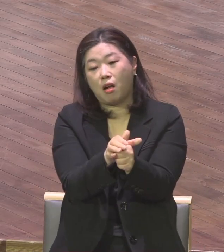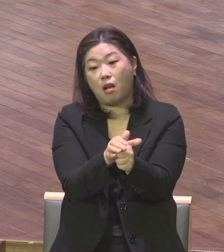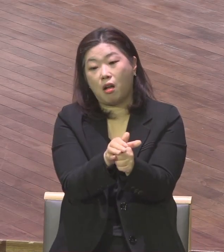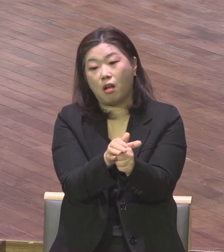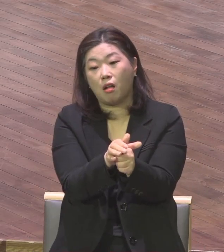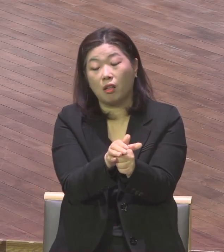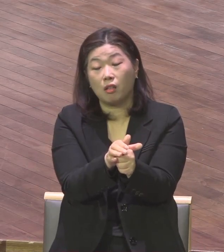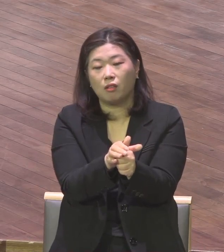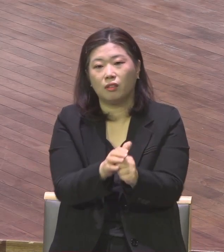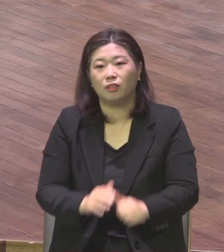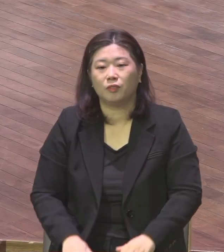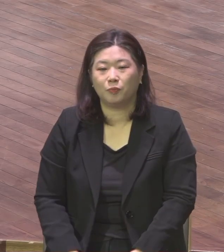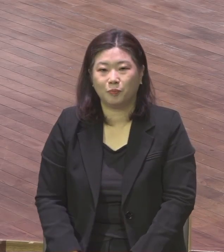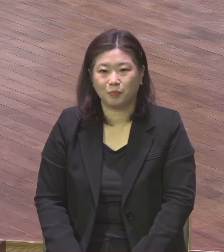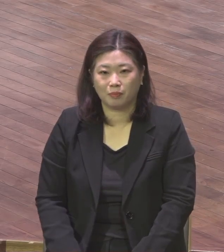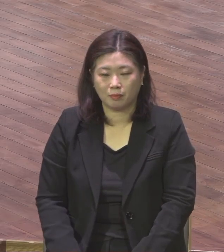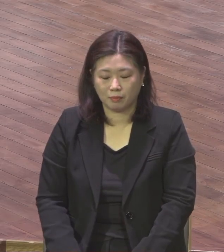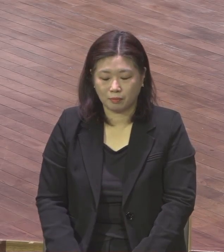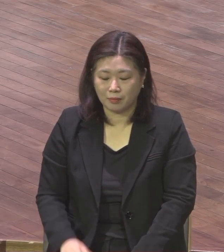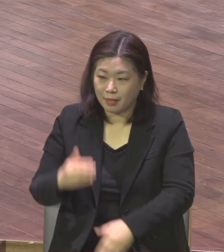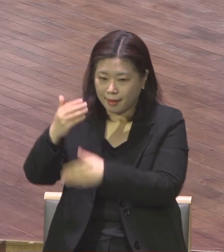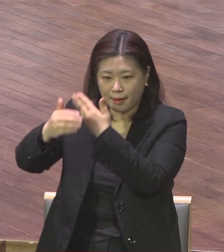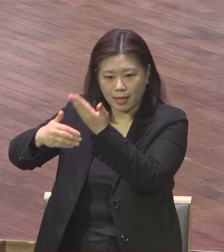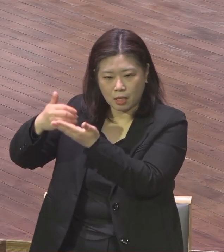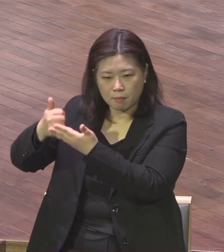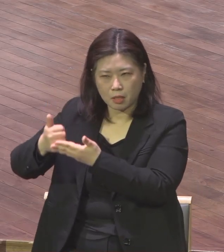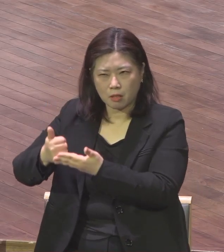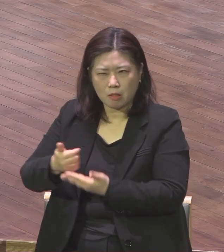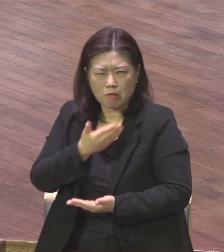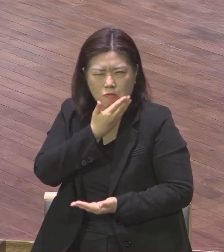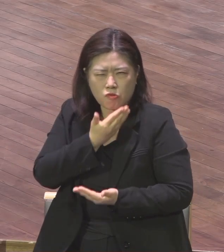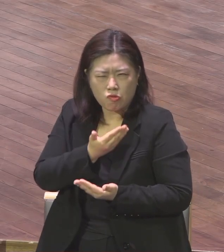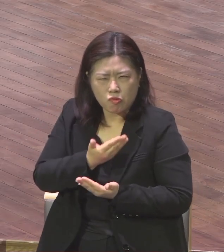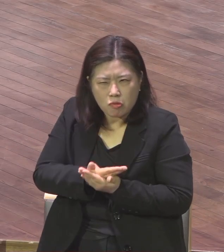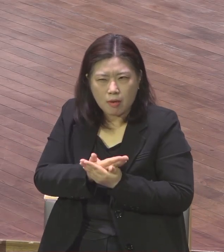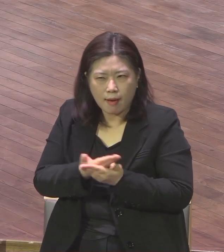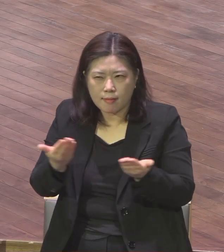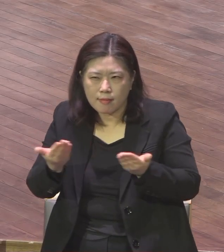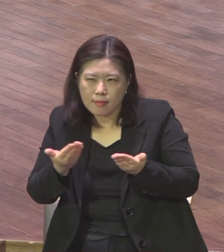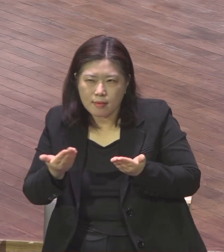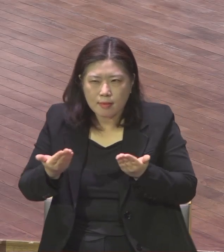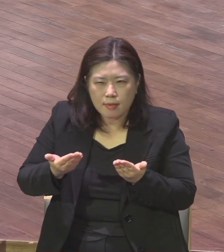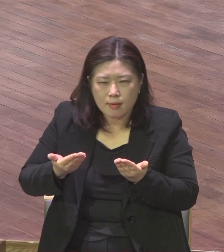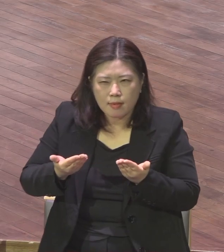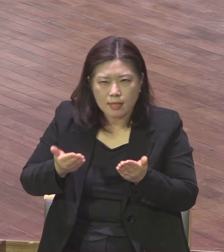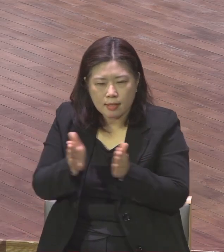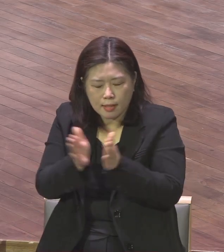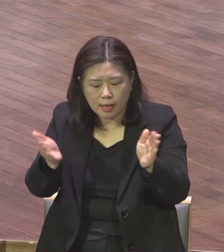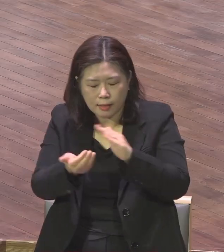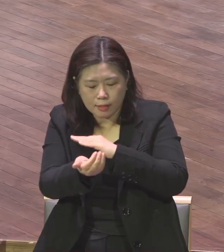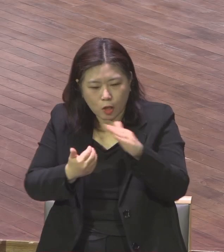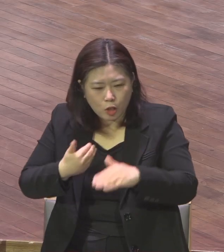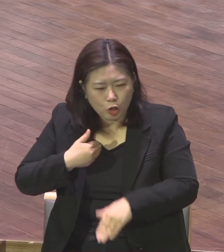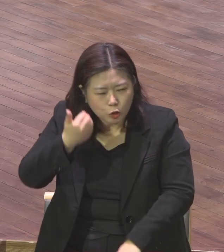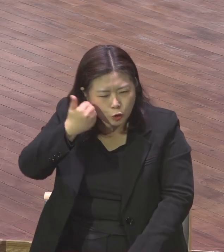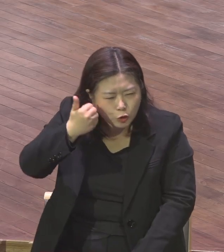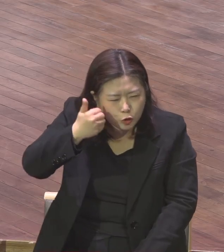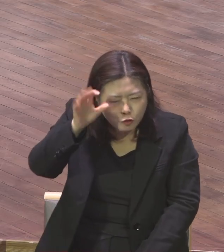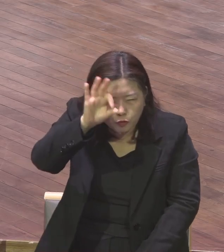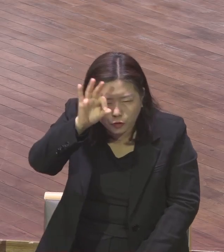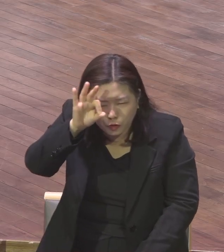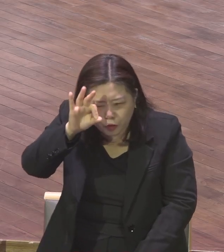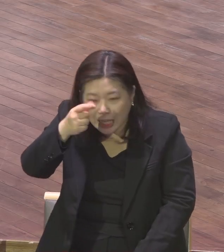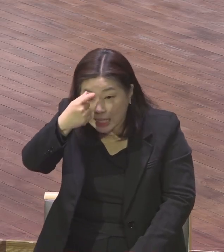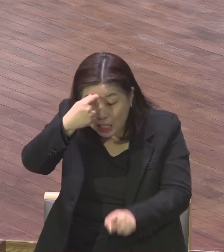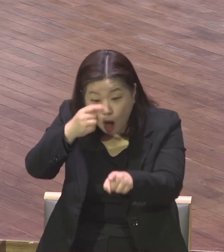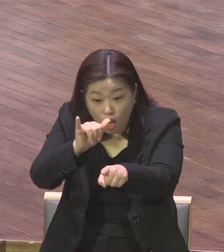때 제일 먼저 일하기 전에 기도의 사람을 먼저 세워. 의미